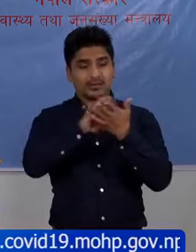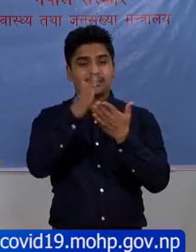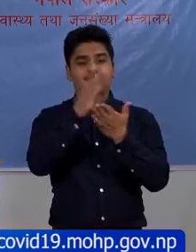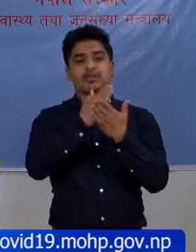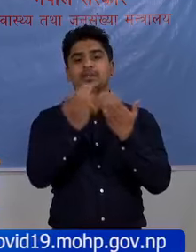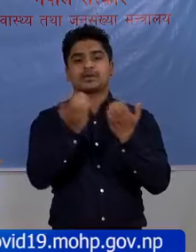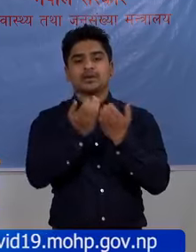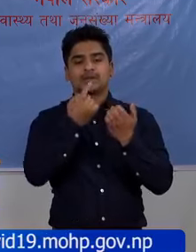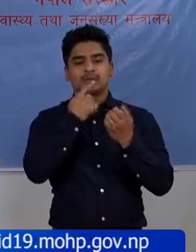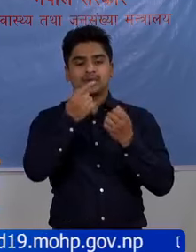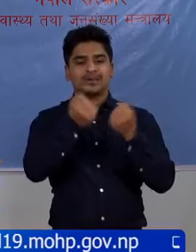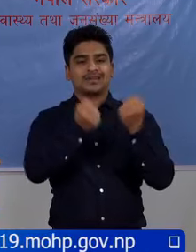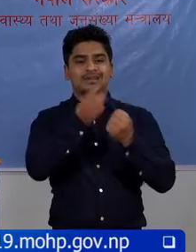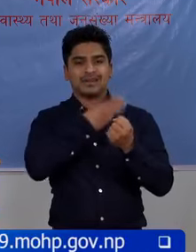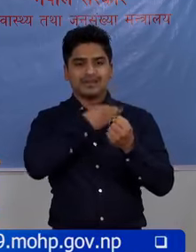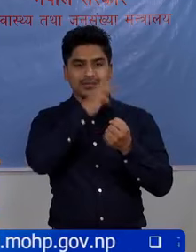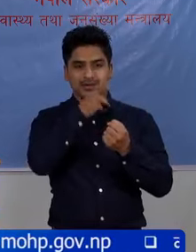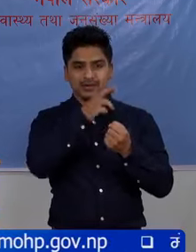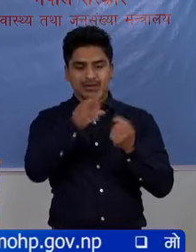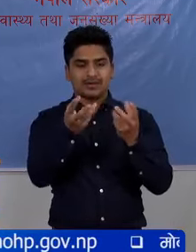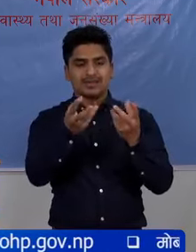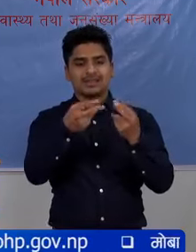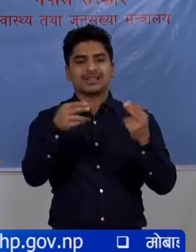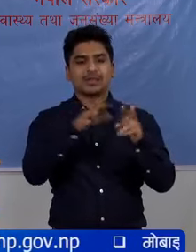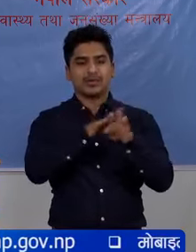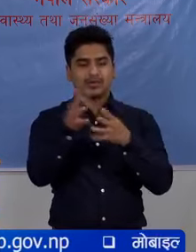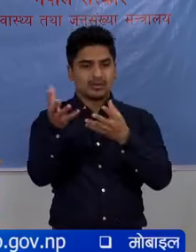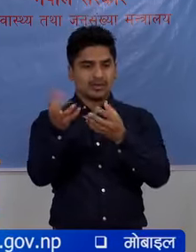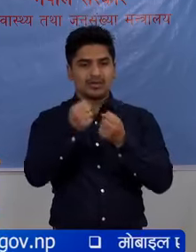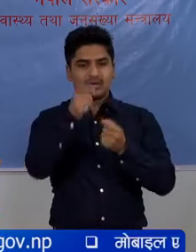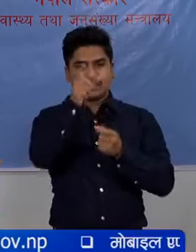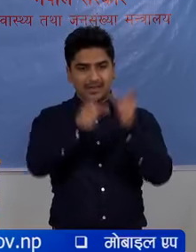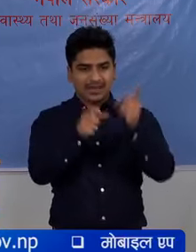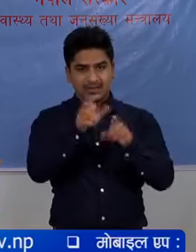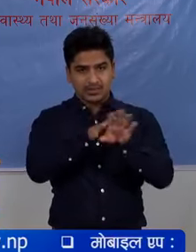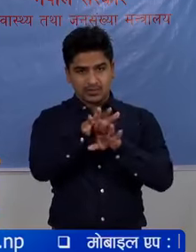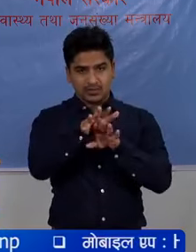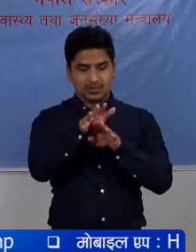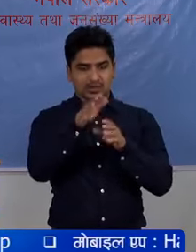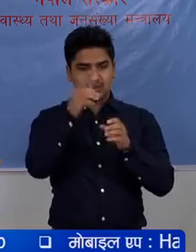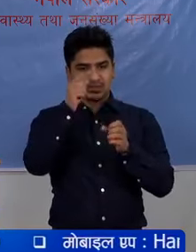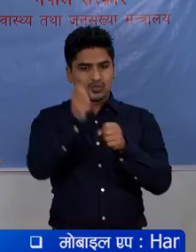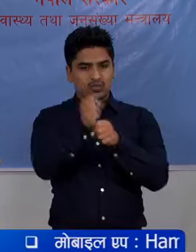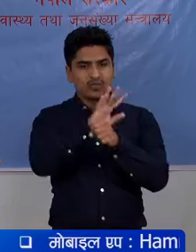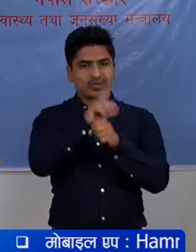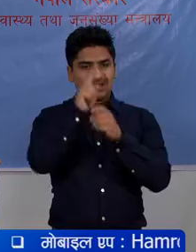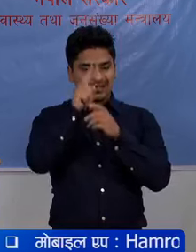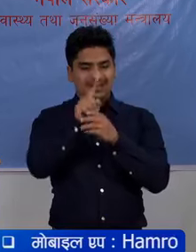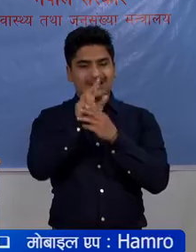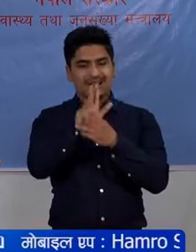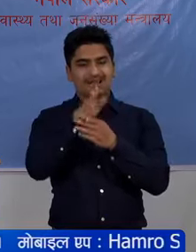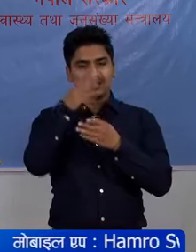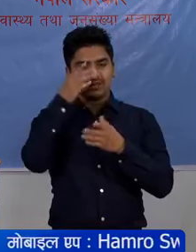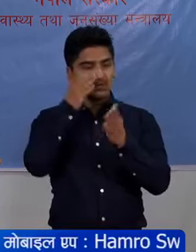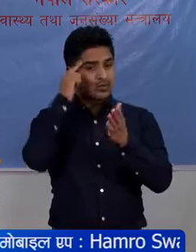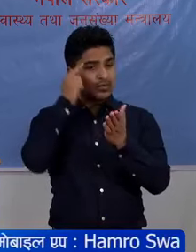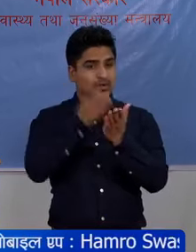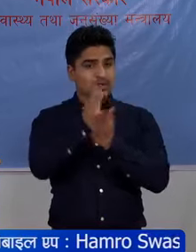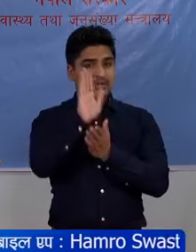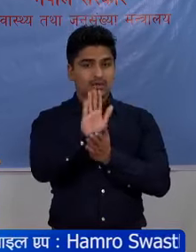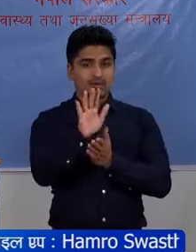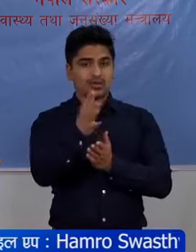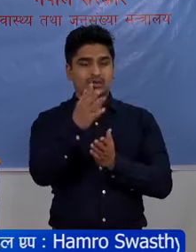चालक र माल बस्तु हरू लिया उने व्यक्ति हरूमा कोविट-19 को लक्षेन न भए न भए को एकिन गर्ने संबंदमा